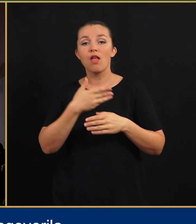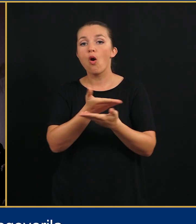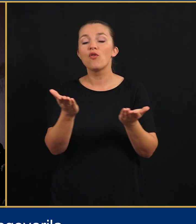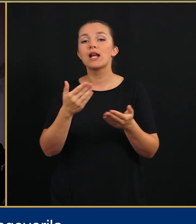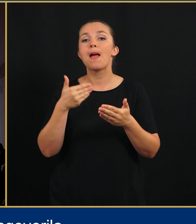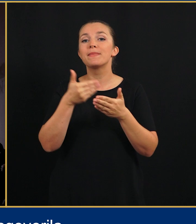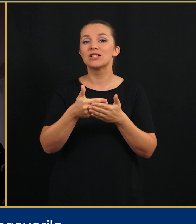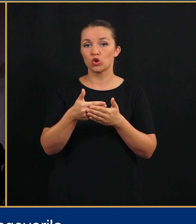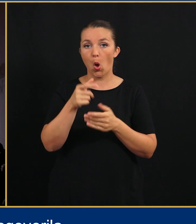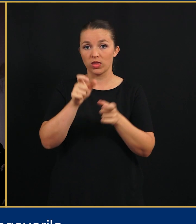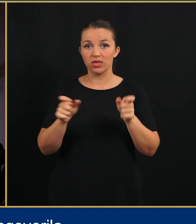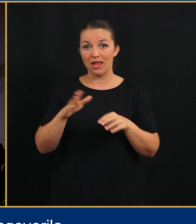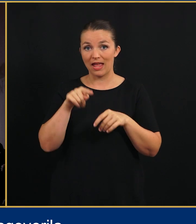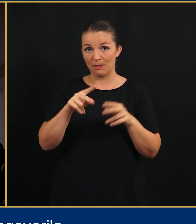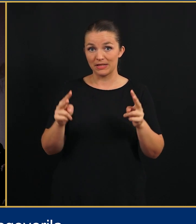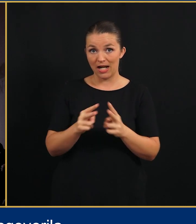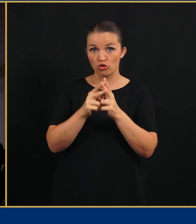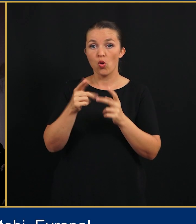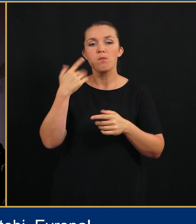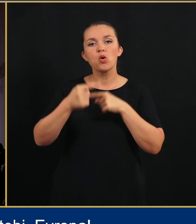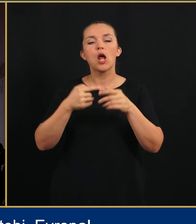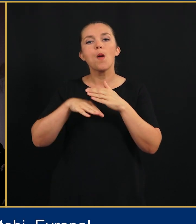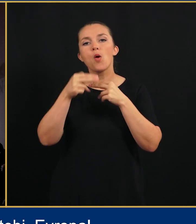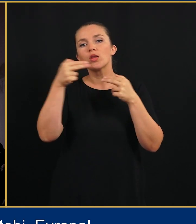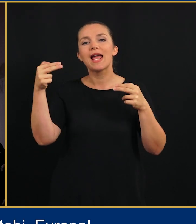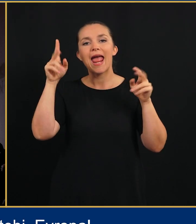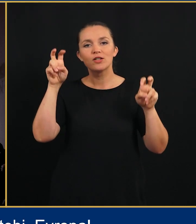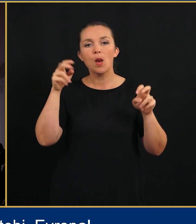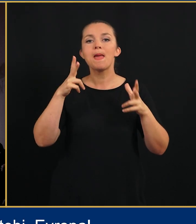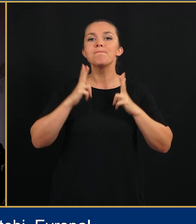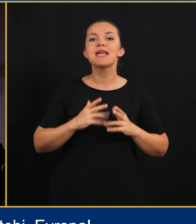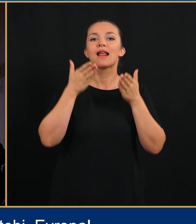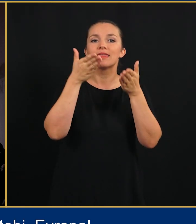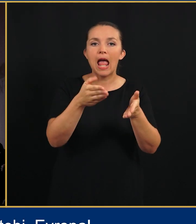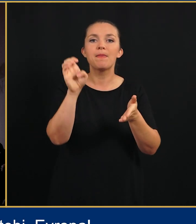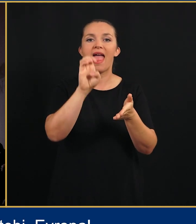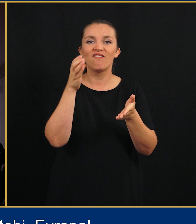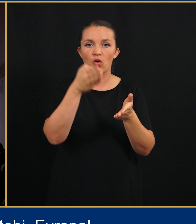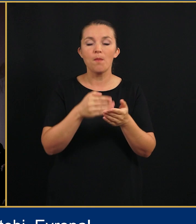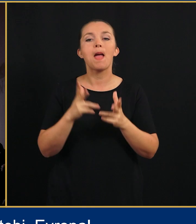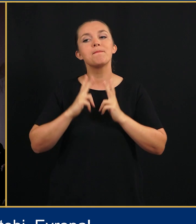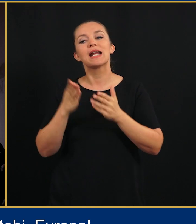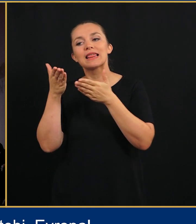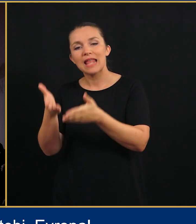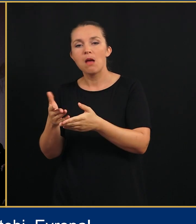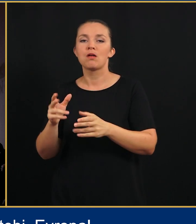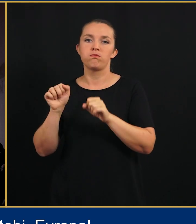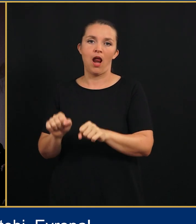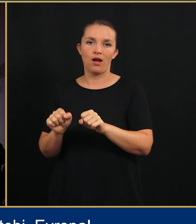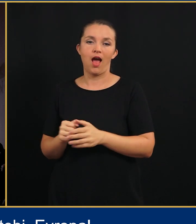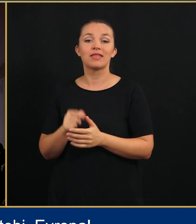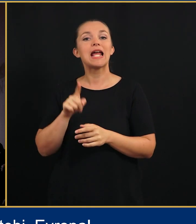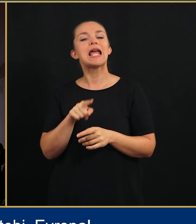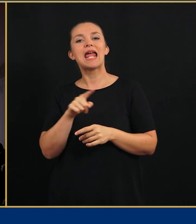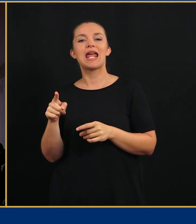nagovorila prisotne na tem medverskem srečanju, ki je potekalo pod geslom Mir tebi, Evropa, mir tebi, Balkan, in